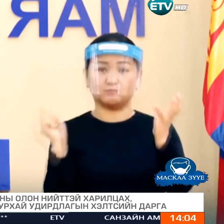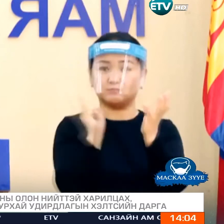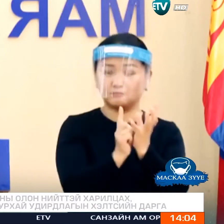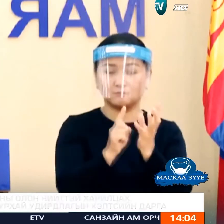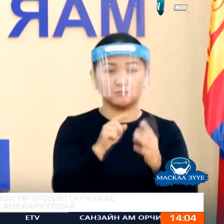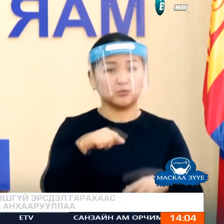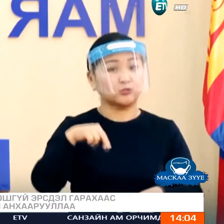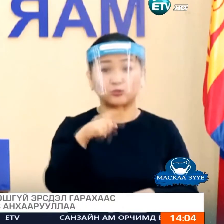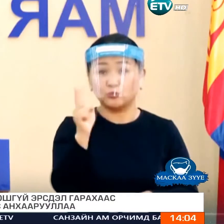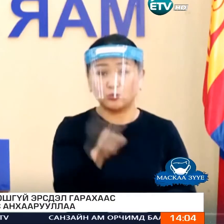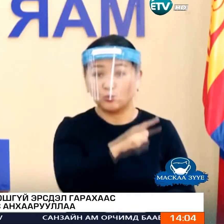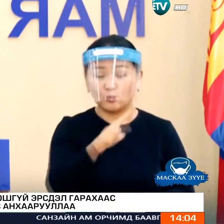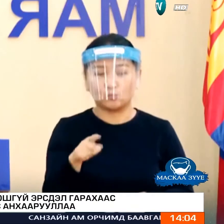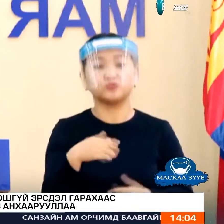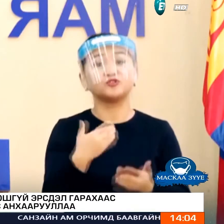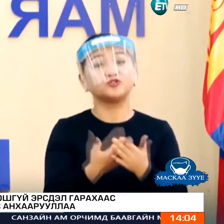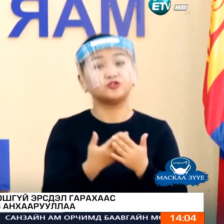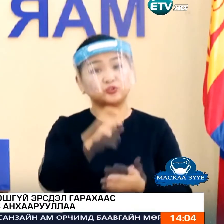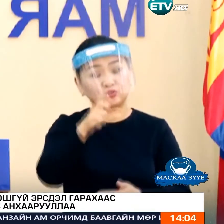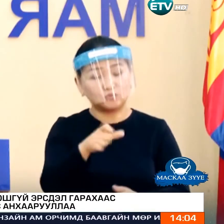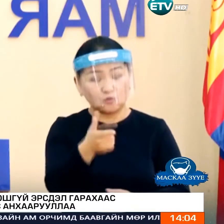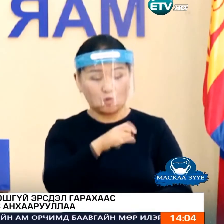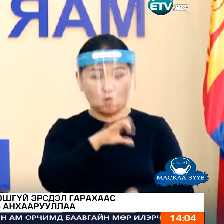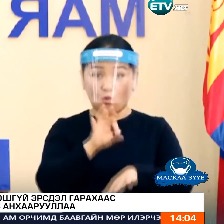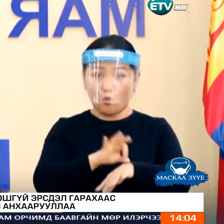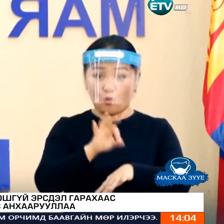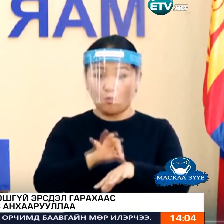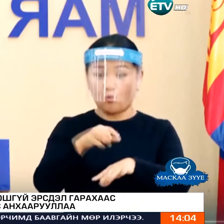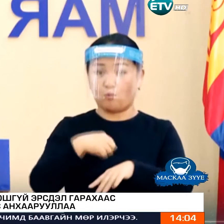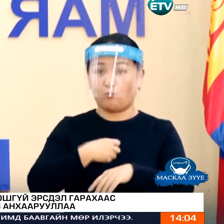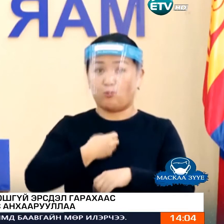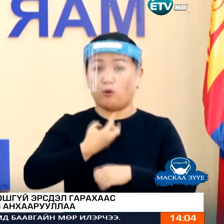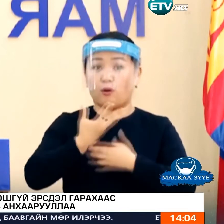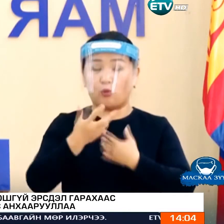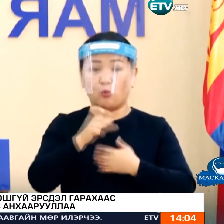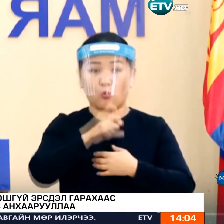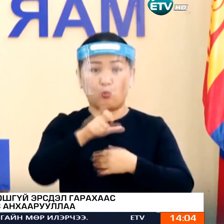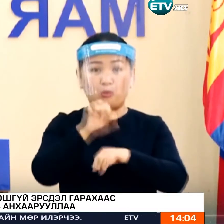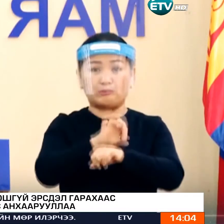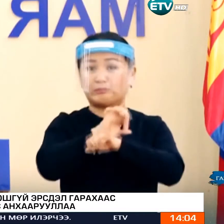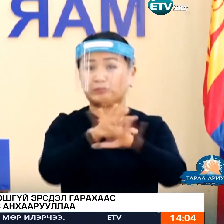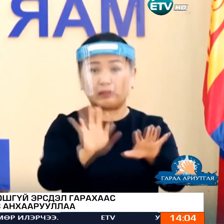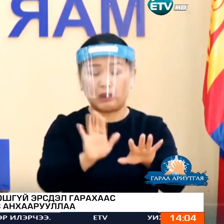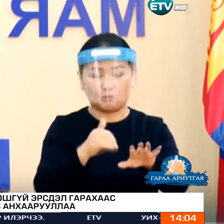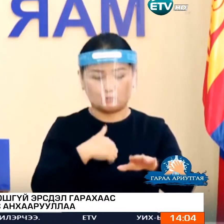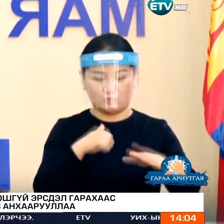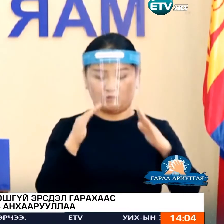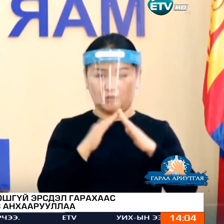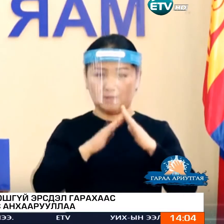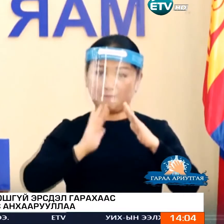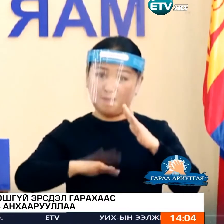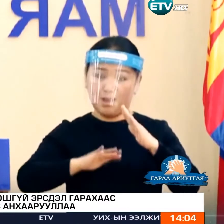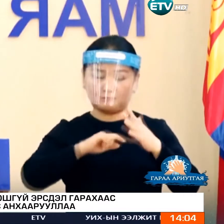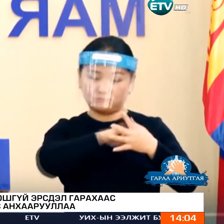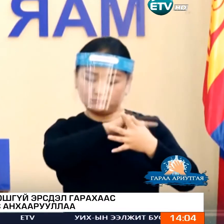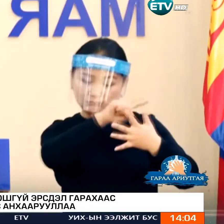ямар нэгэн өвчний шинж тэмдэг илэрсэн бол та бусдад тараахгүй тулд гэртээ байх гэдэг энэ одоо шинэ хэв маягийг